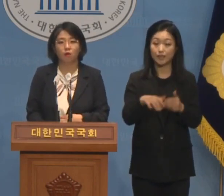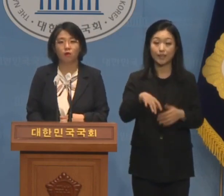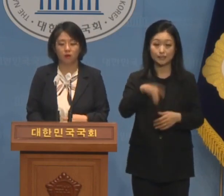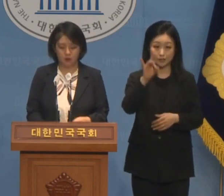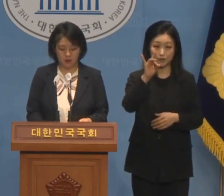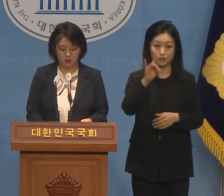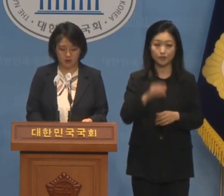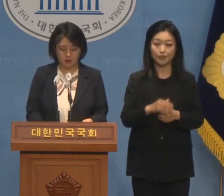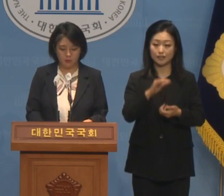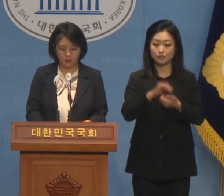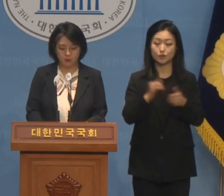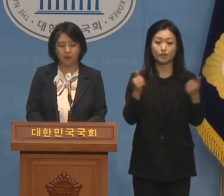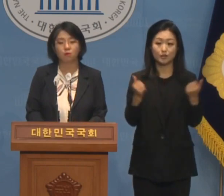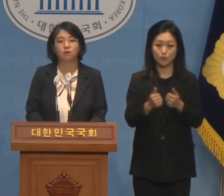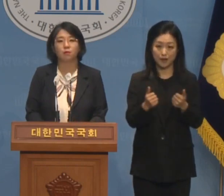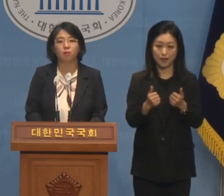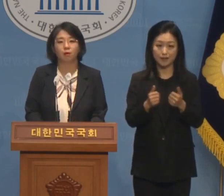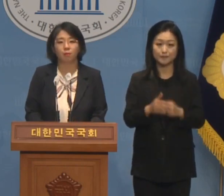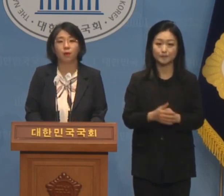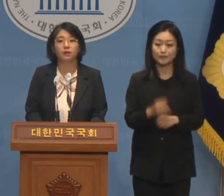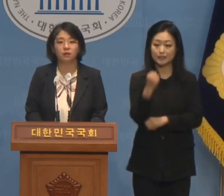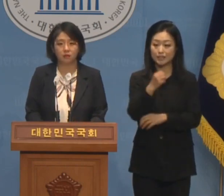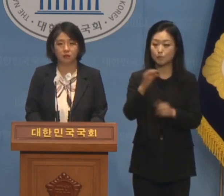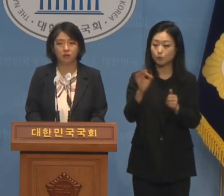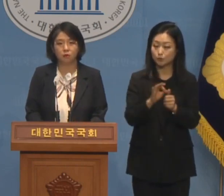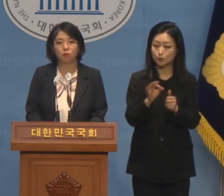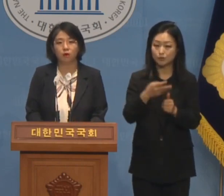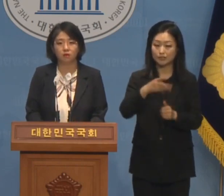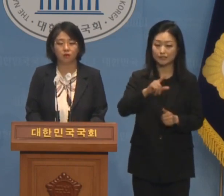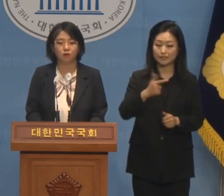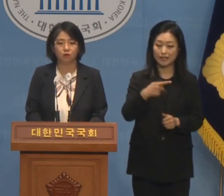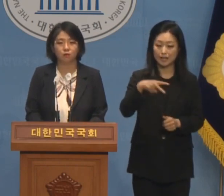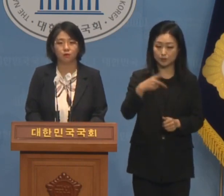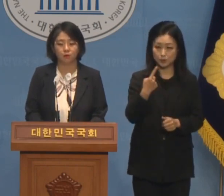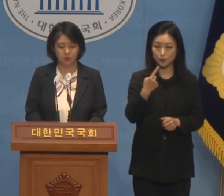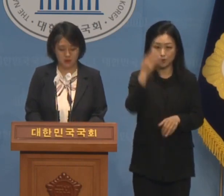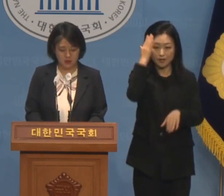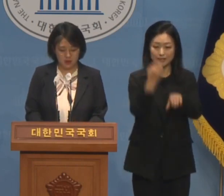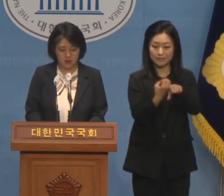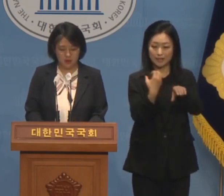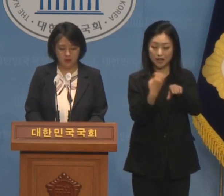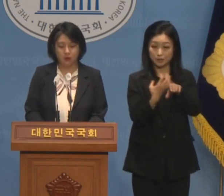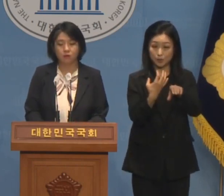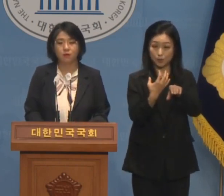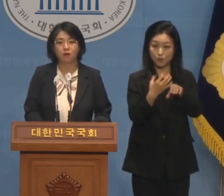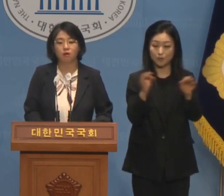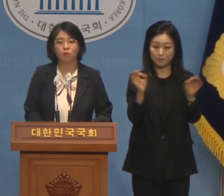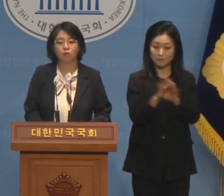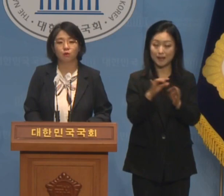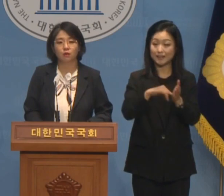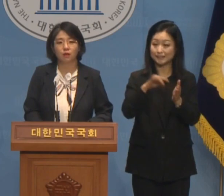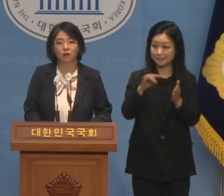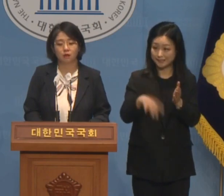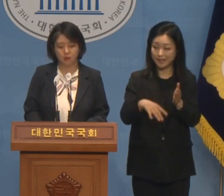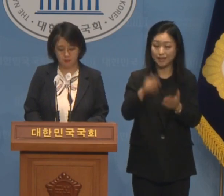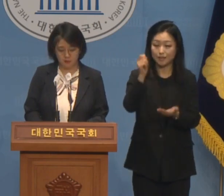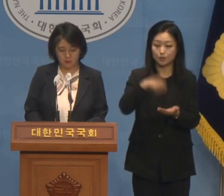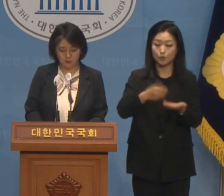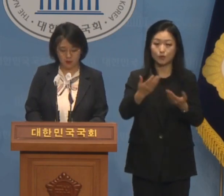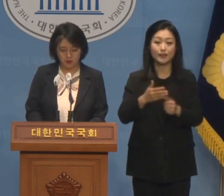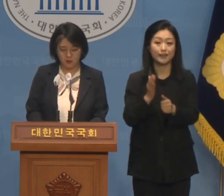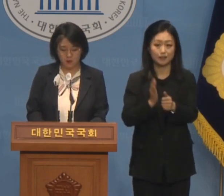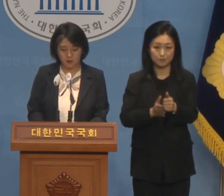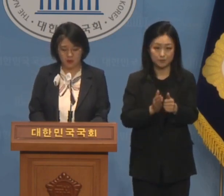번째 정기회 기본소득 탄소세법 반드시 통과시켜 주십시오. 안녕하십니까. 기본소득당